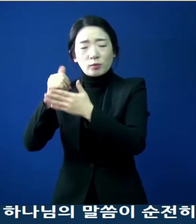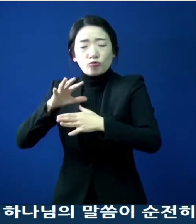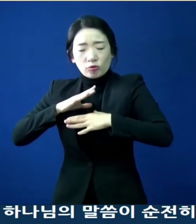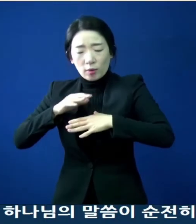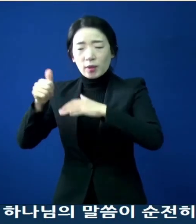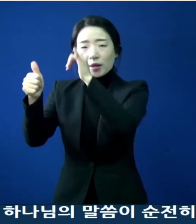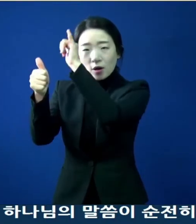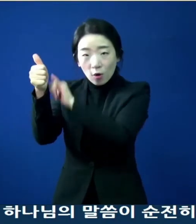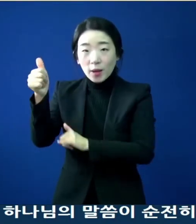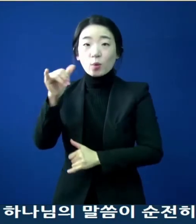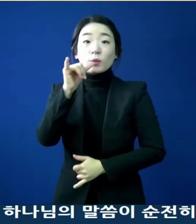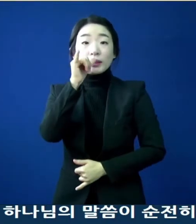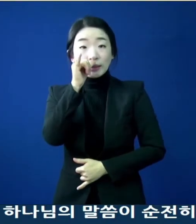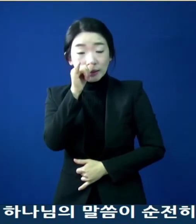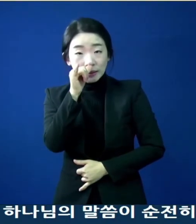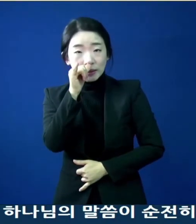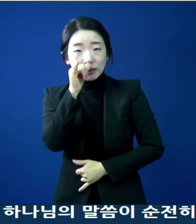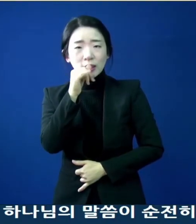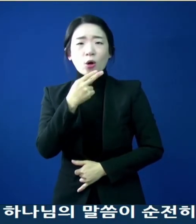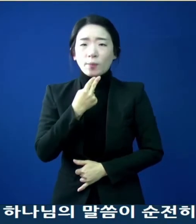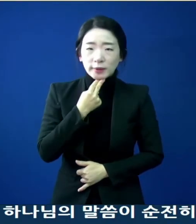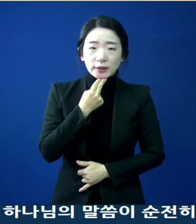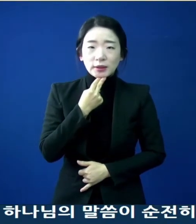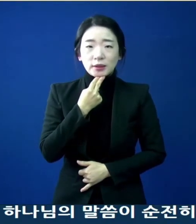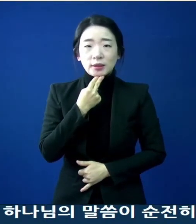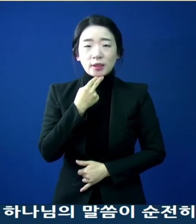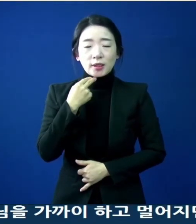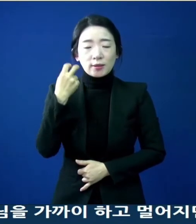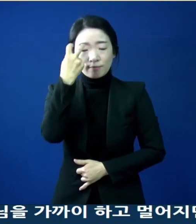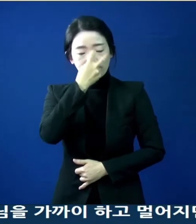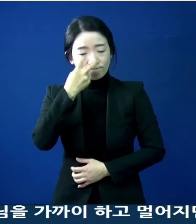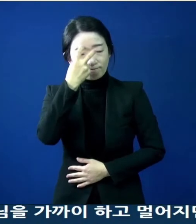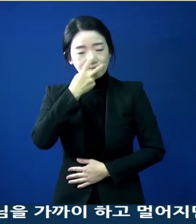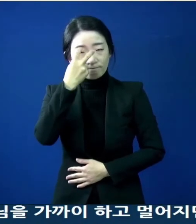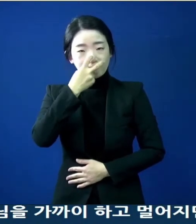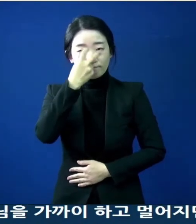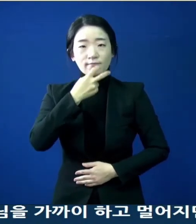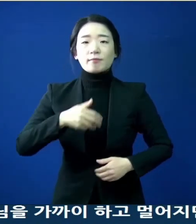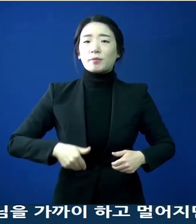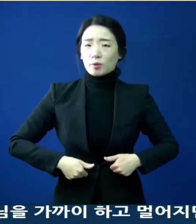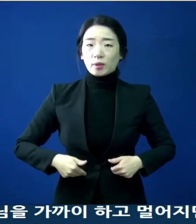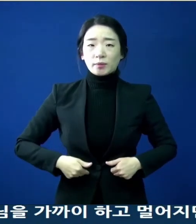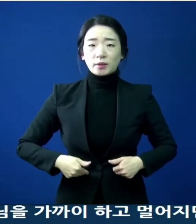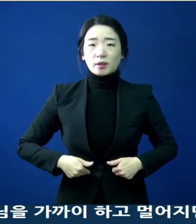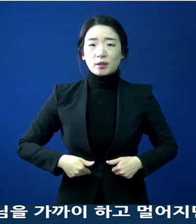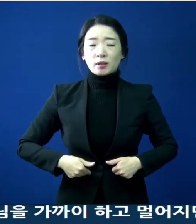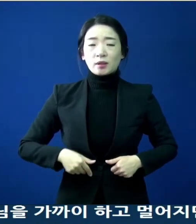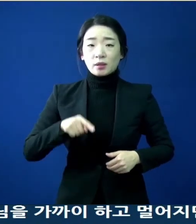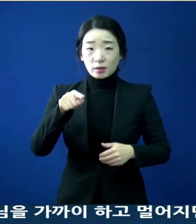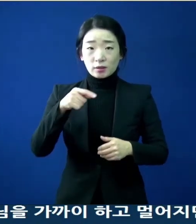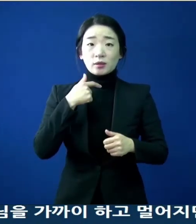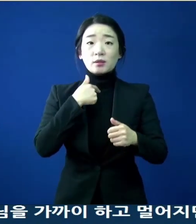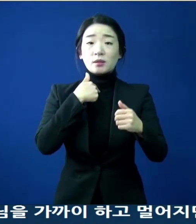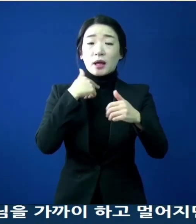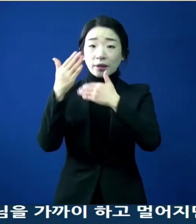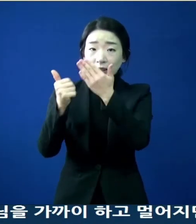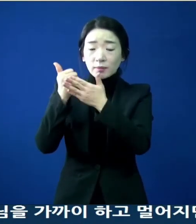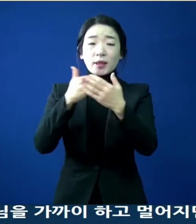확인되어져야 영접한 자의 모습을 내가 진정으로 경험하며 그 능력을 가지고 살아가는